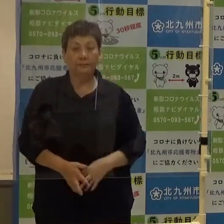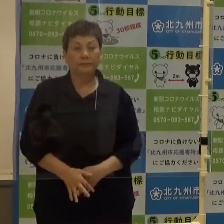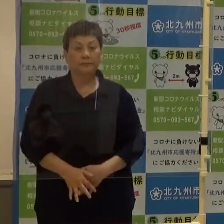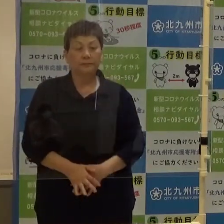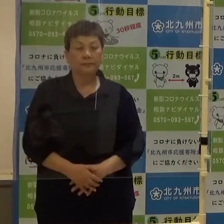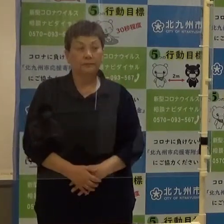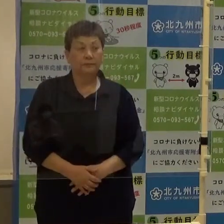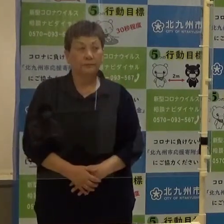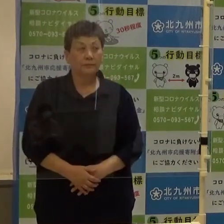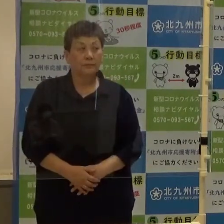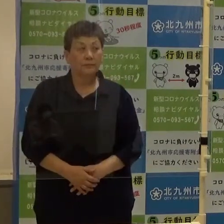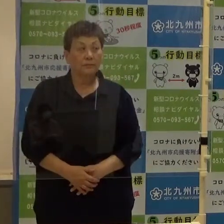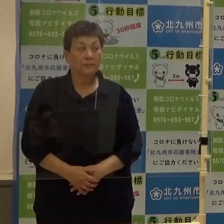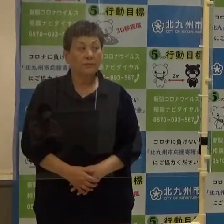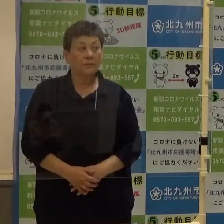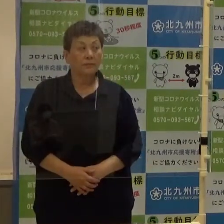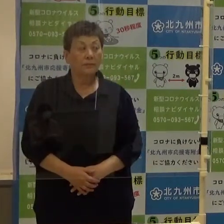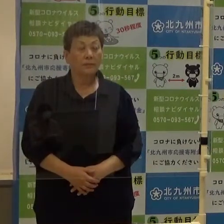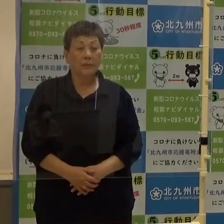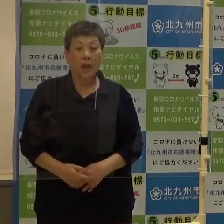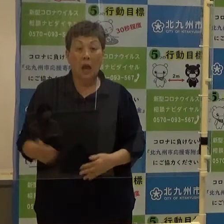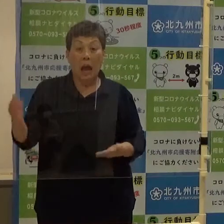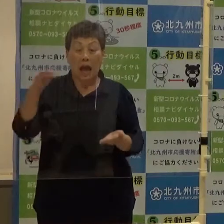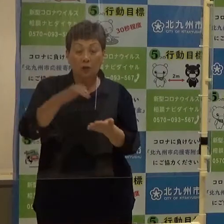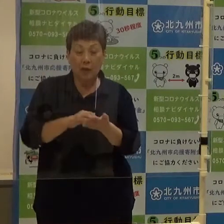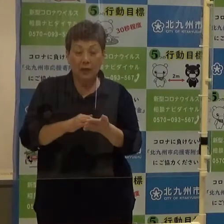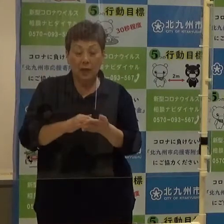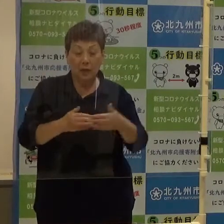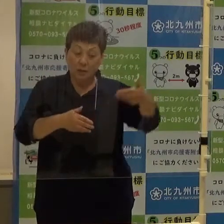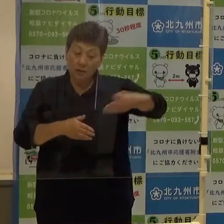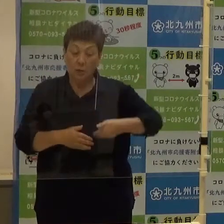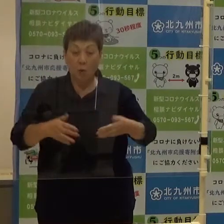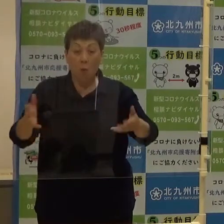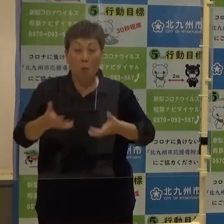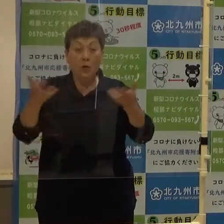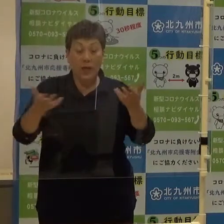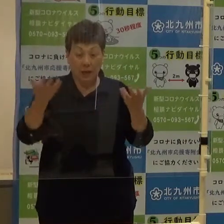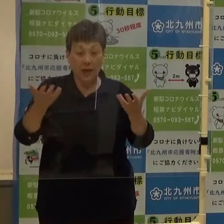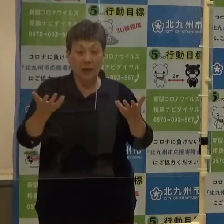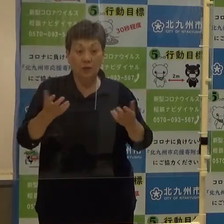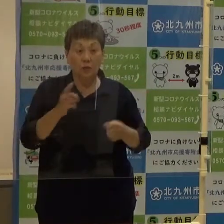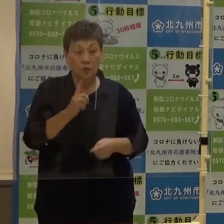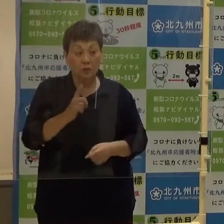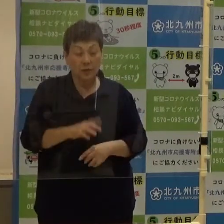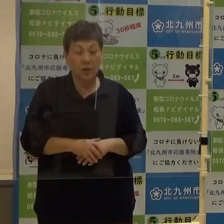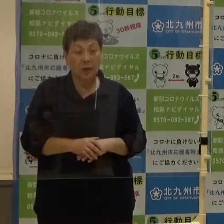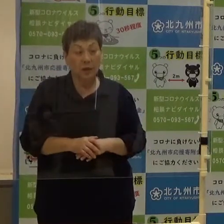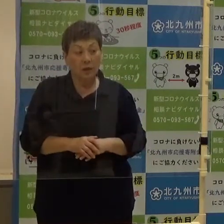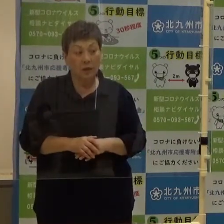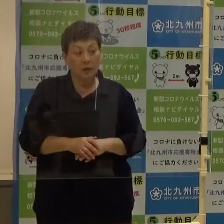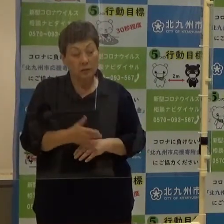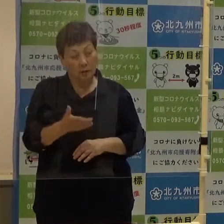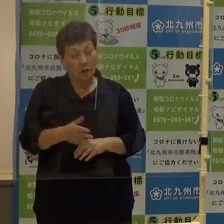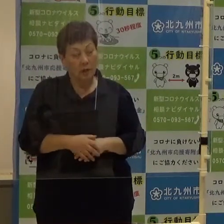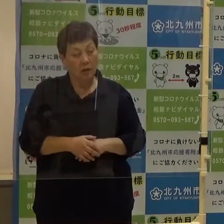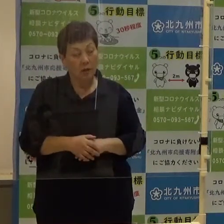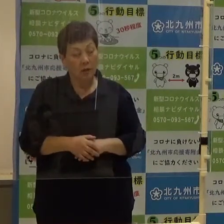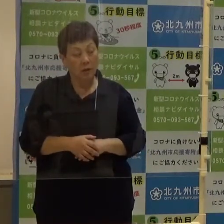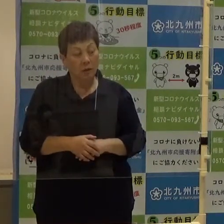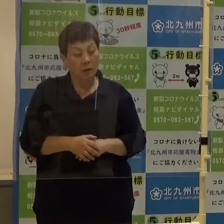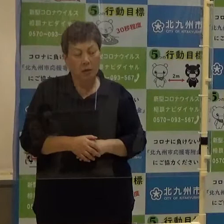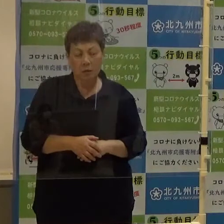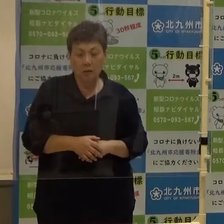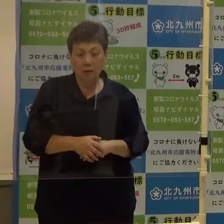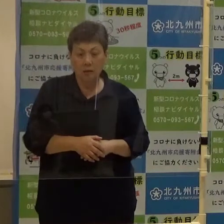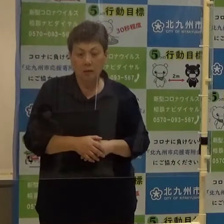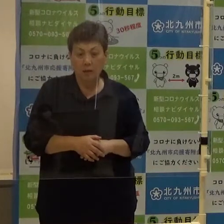これはあくまでも盛り上げということで、その市の方で例えば巡回してチェックするとかそういうのはまだまだ